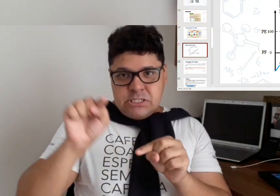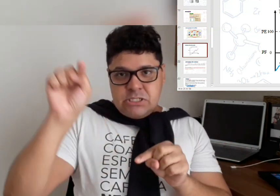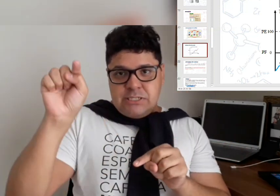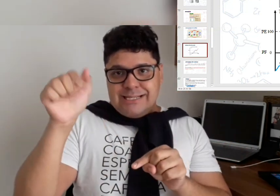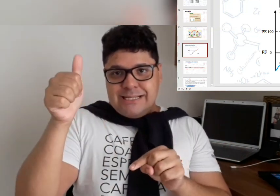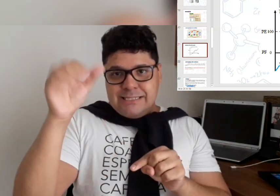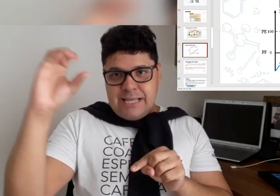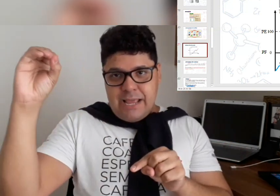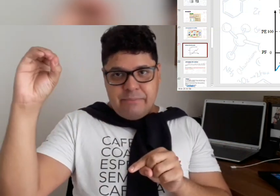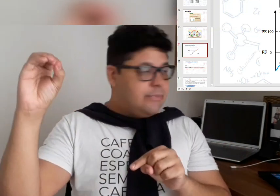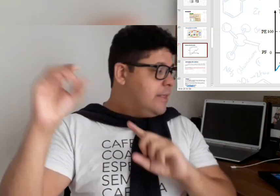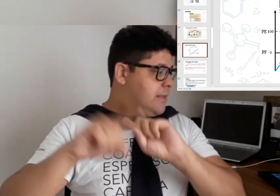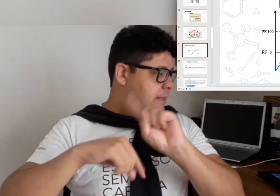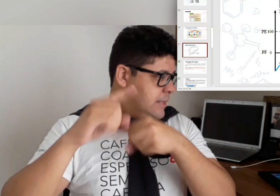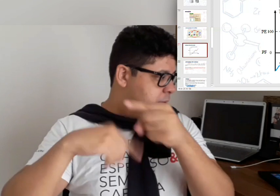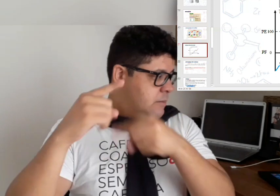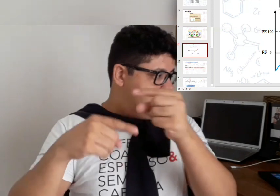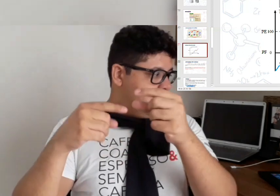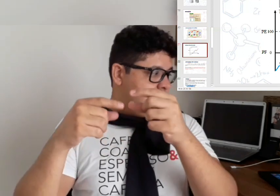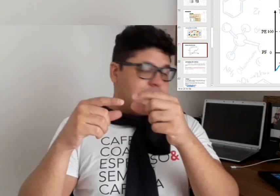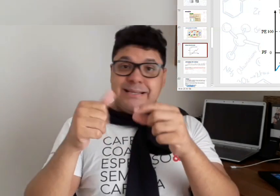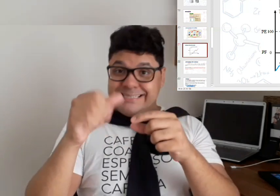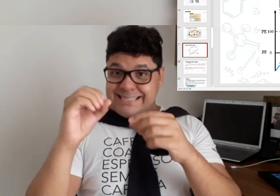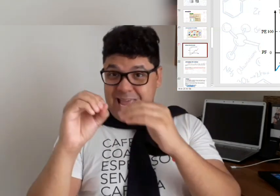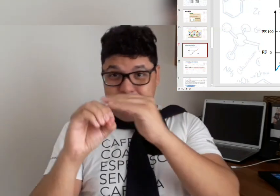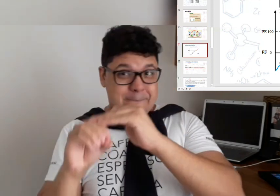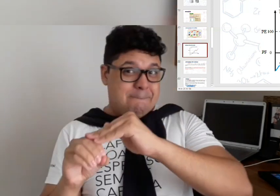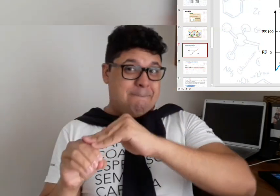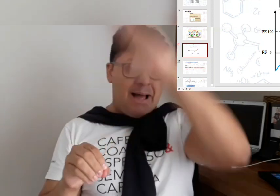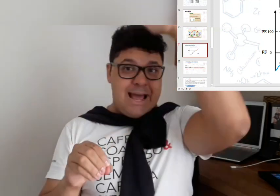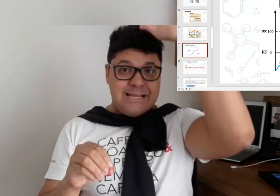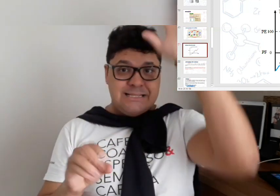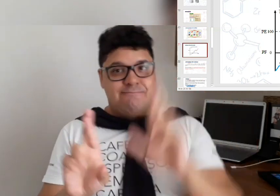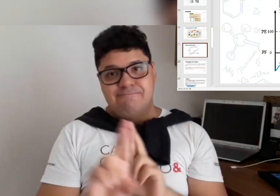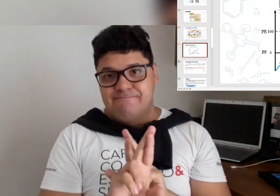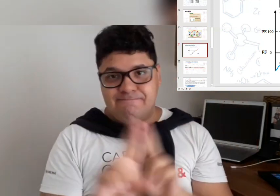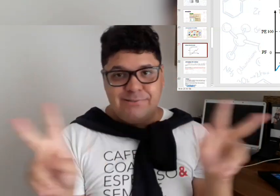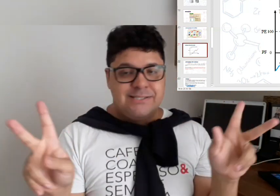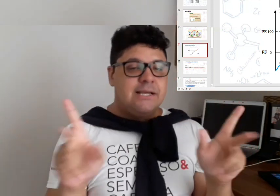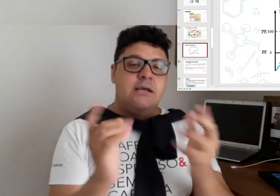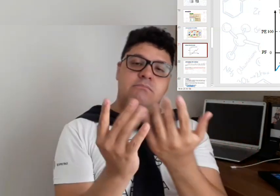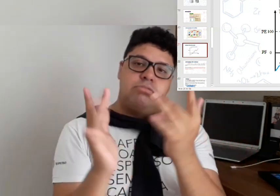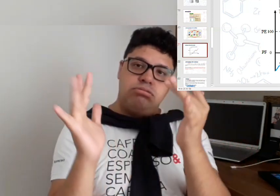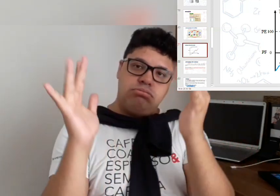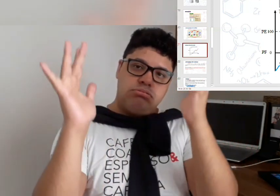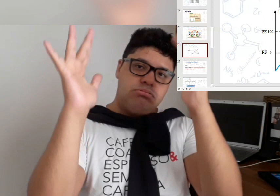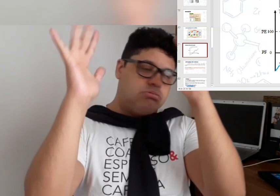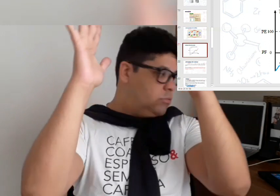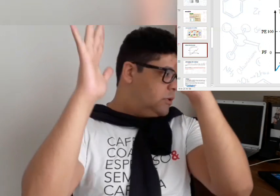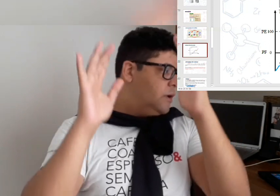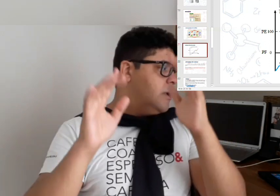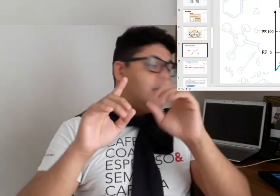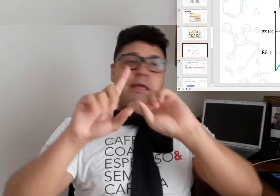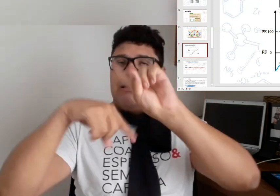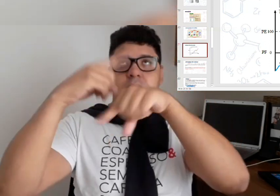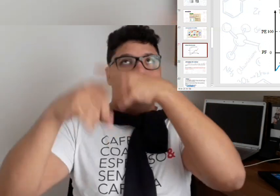ela começa o processo de ebulição. Então, ela começa a passar do estado líquido para o estado de vapor. Acima disso, ela